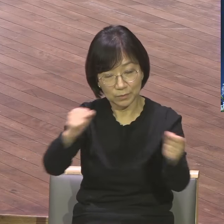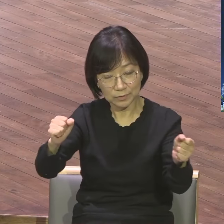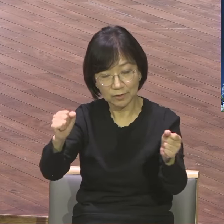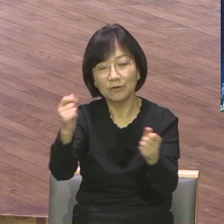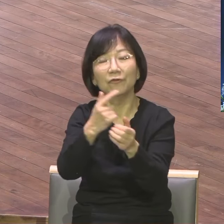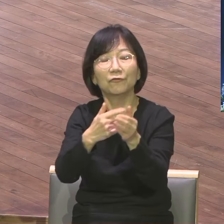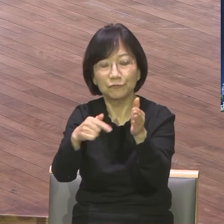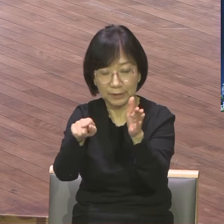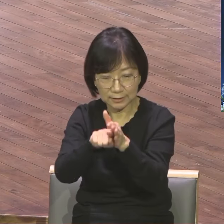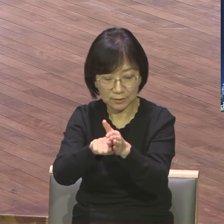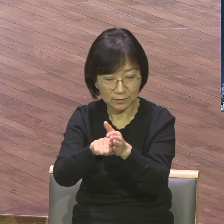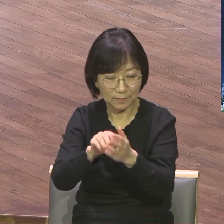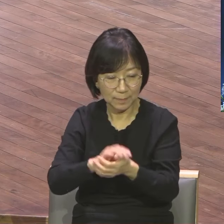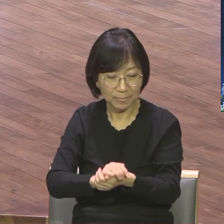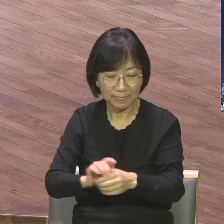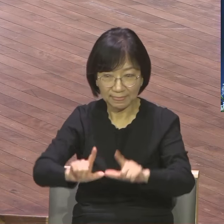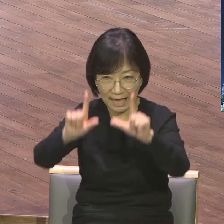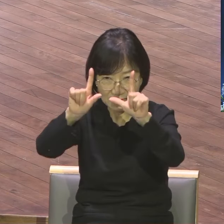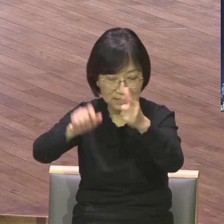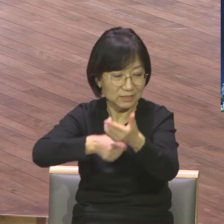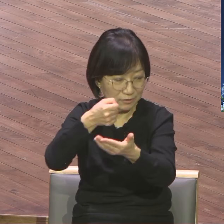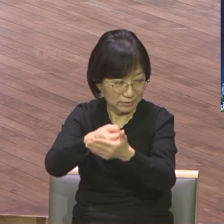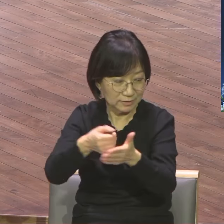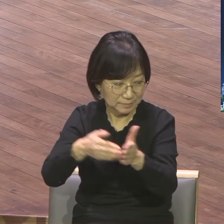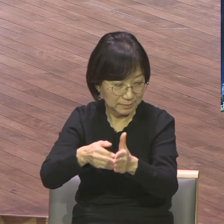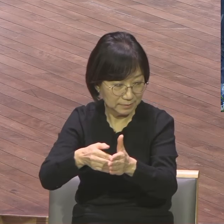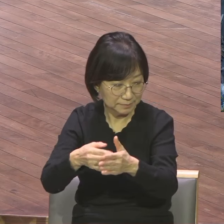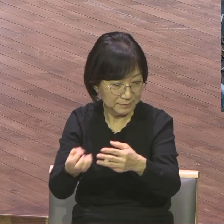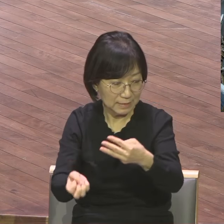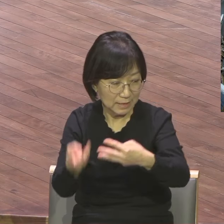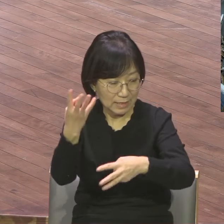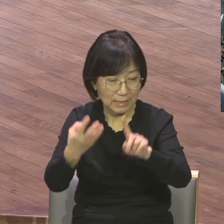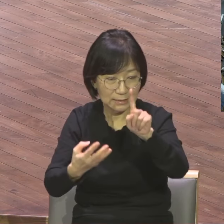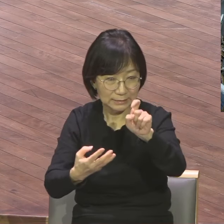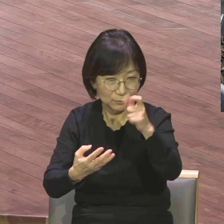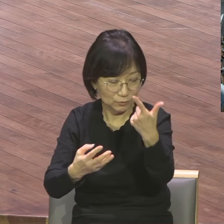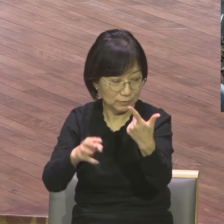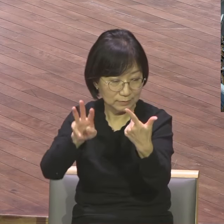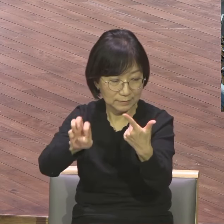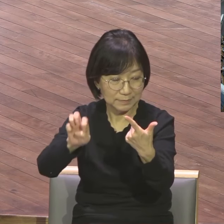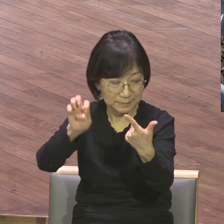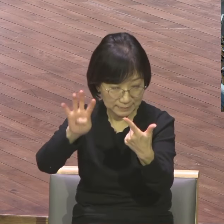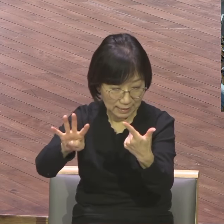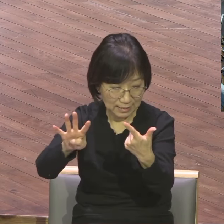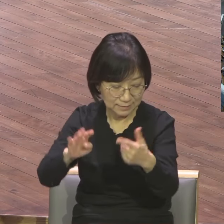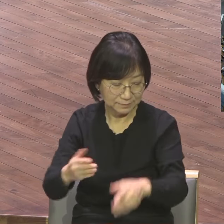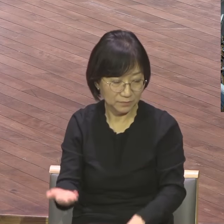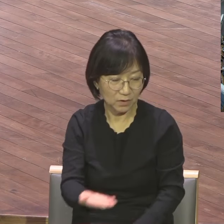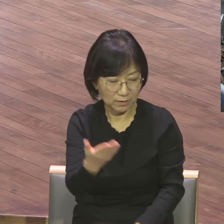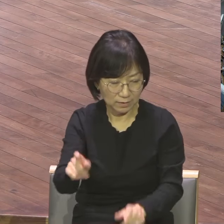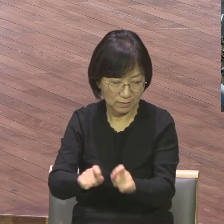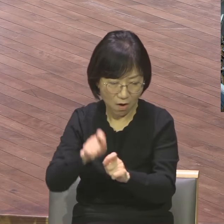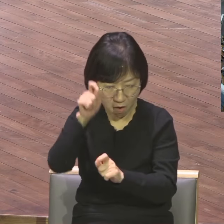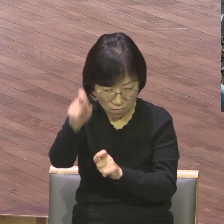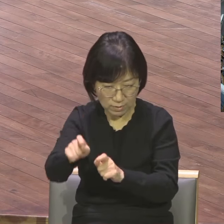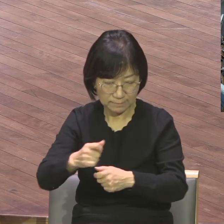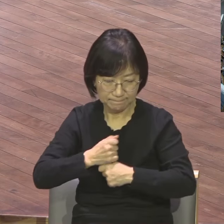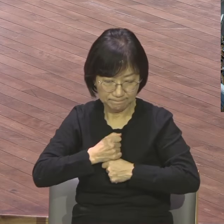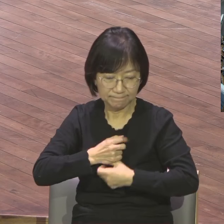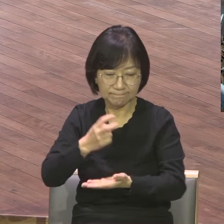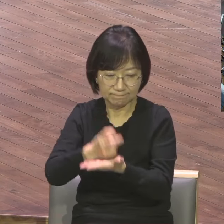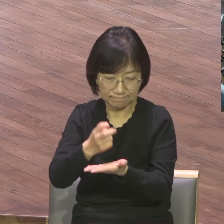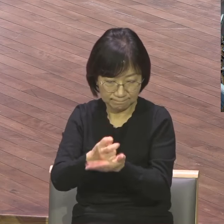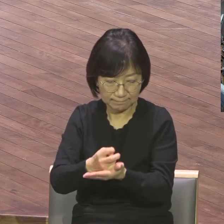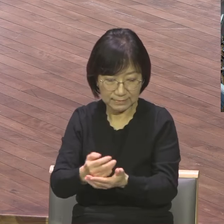정했어요. 레위기 16장 34절을 보겠습니다. 이는 너희가 영원히 지킬 규례라. 이스라엘 자손의 모든 죄를 위하여 1년에 한